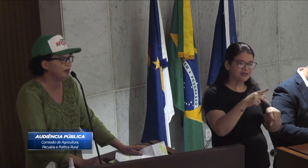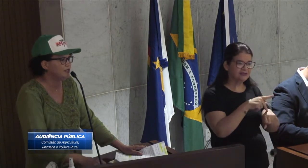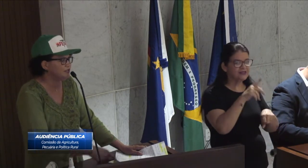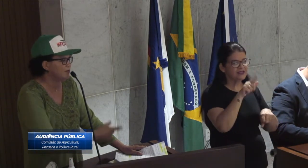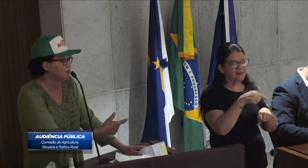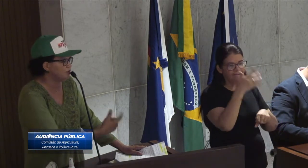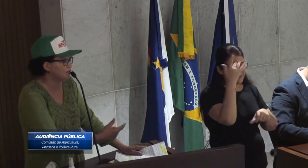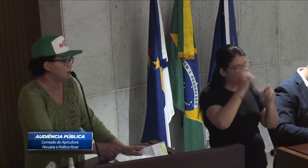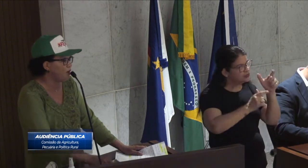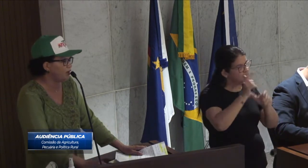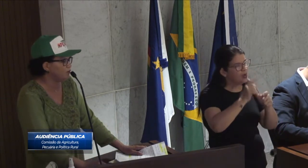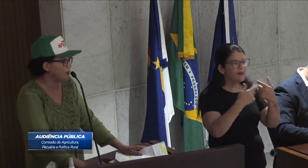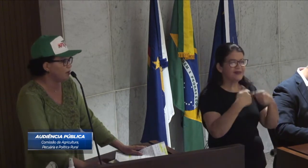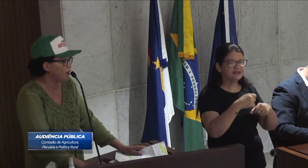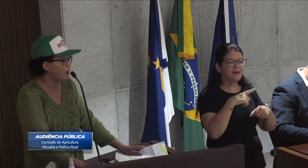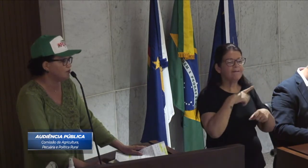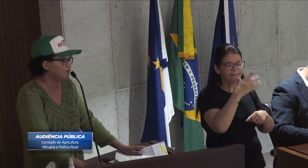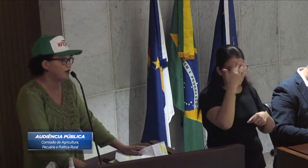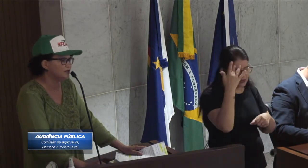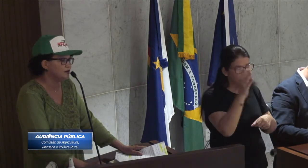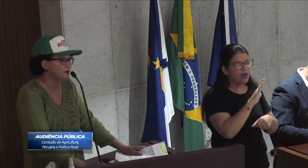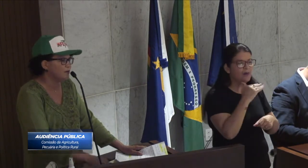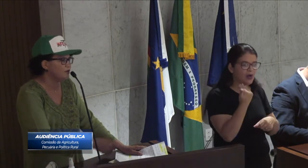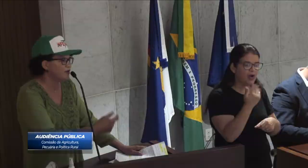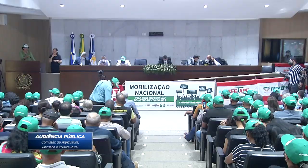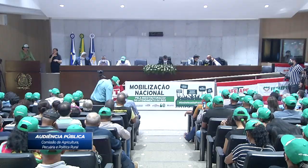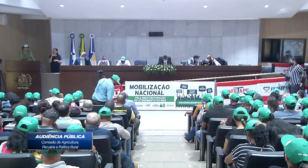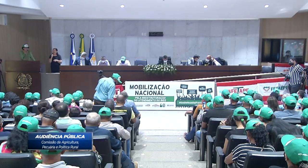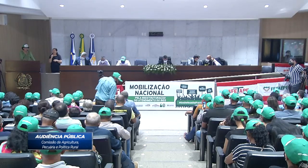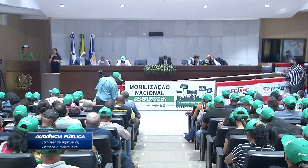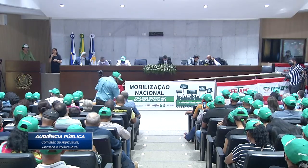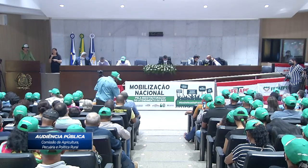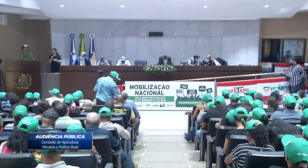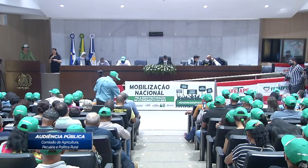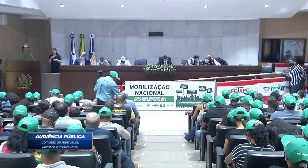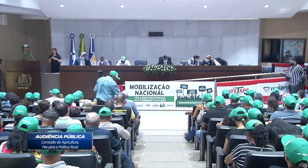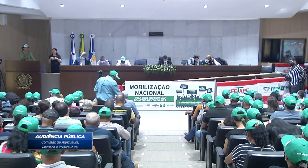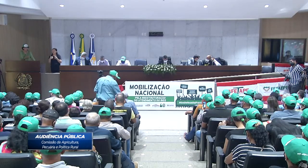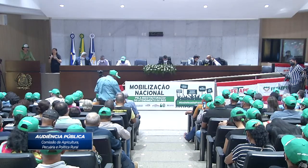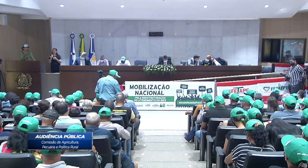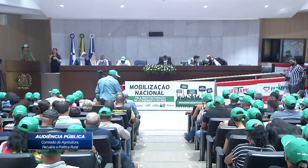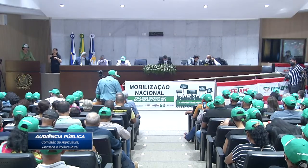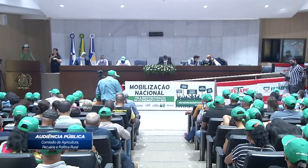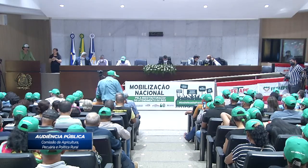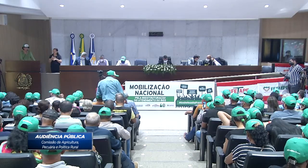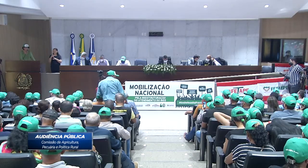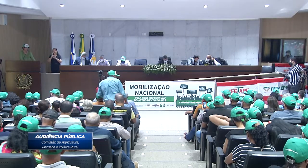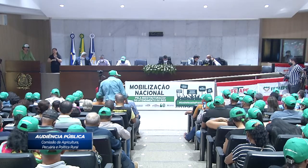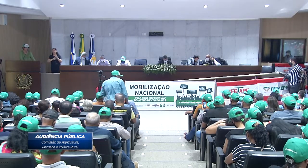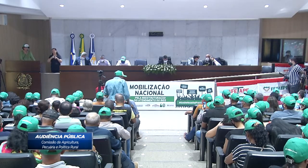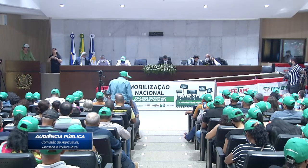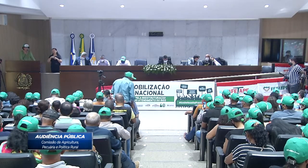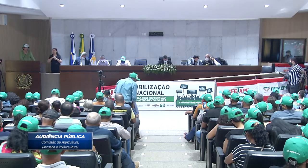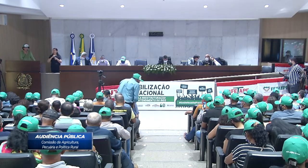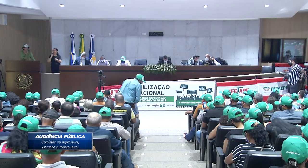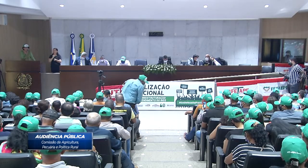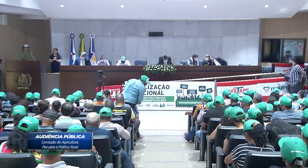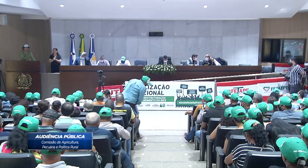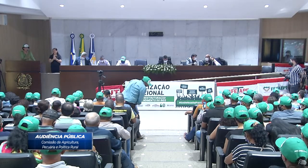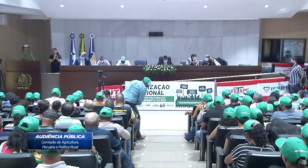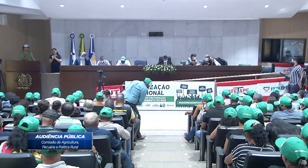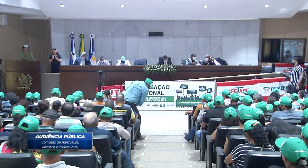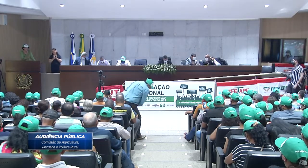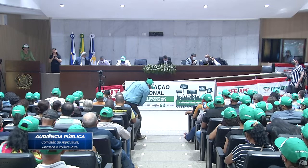que precisa, é muita gente morrendo mesmo, Carlos Veras, por não acessar os direitos, porque está barrado nesse momento. Então,